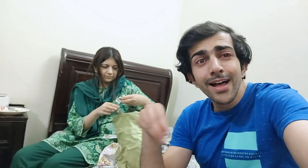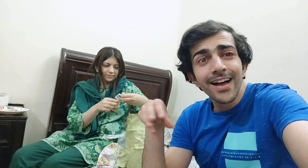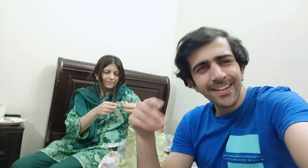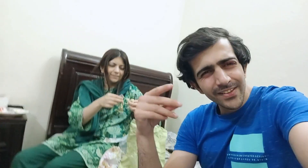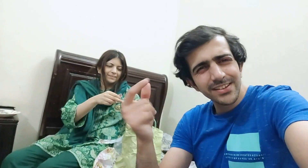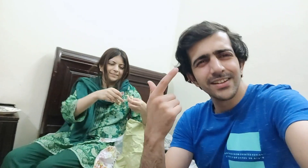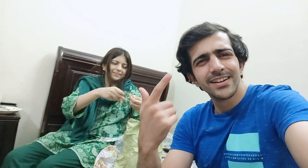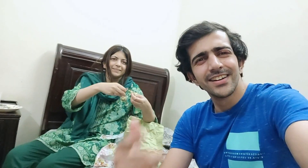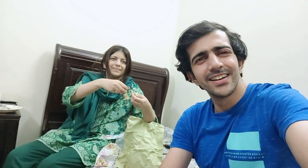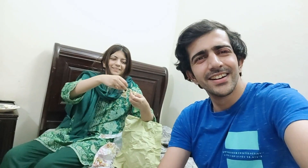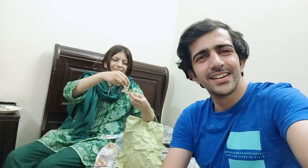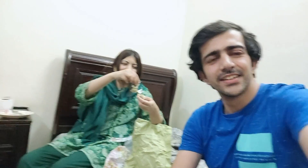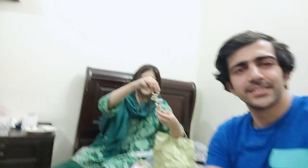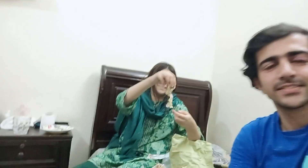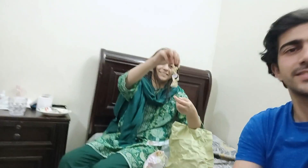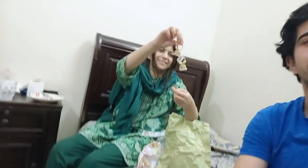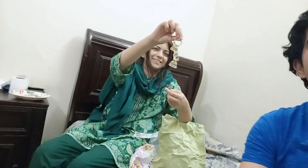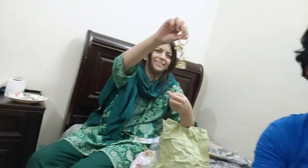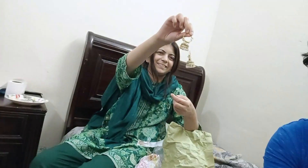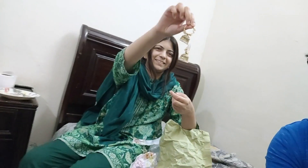जल्दी करो, क्या ढूंढ रही हो? ये देखो एक और झुमके,